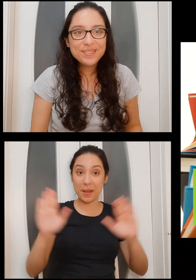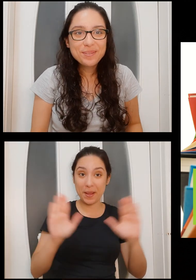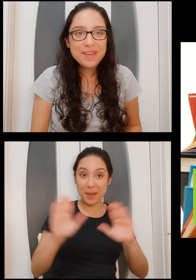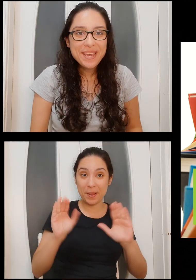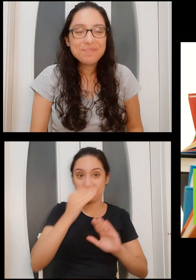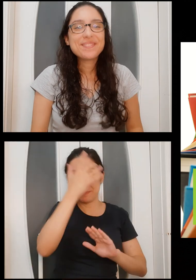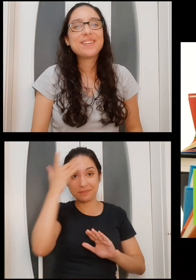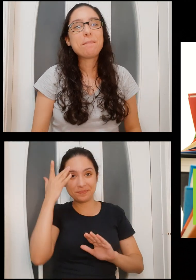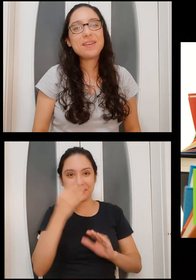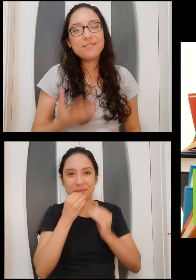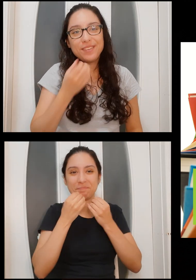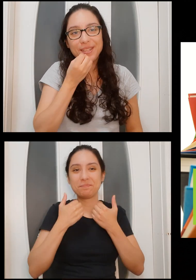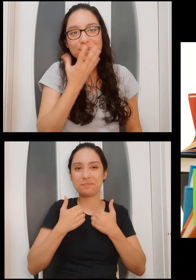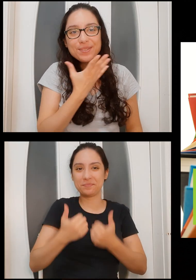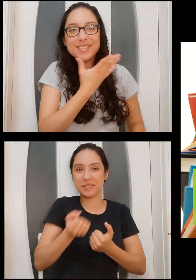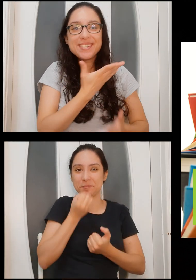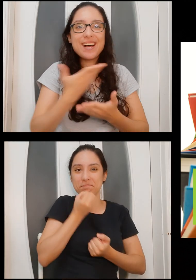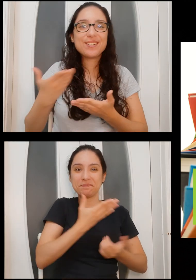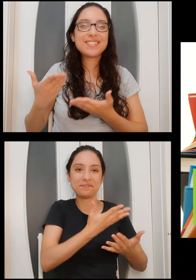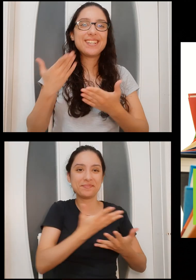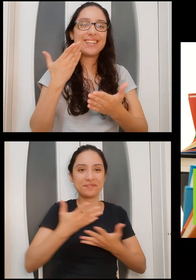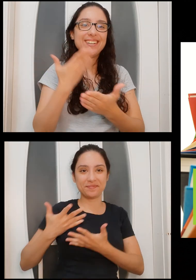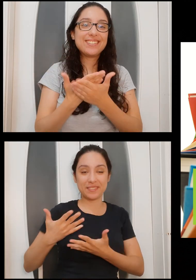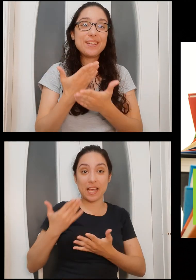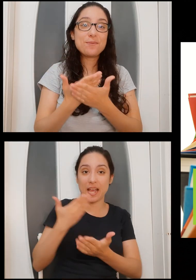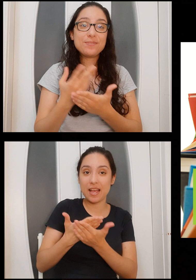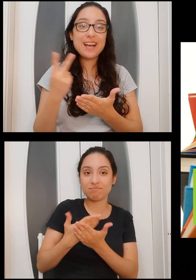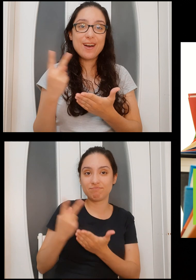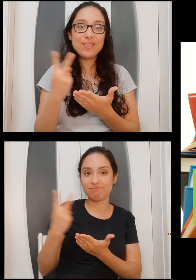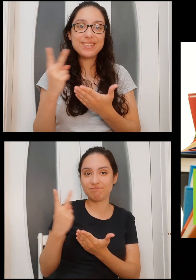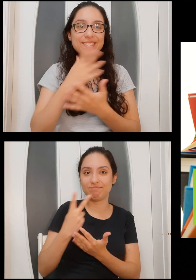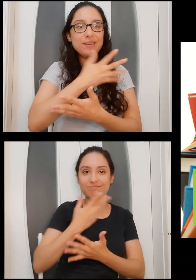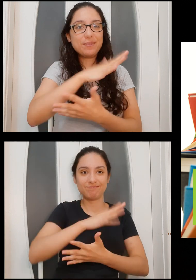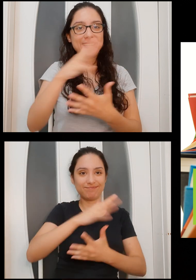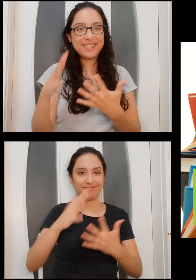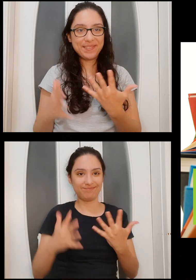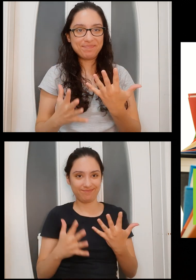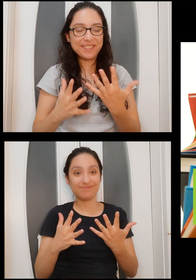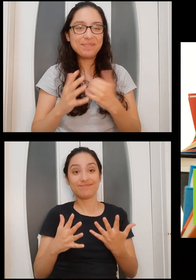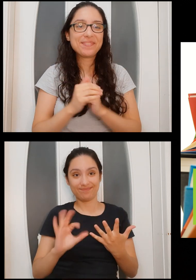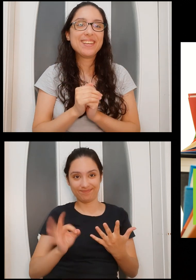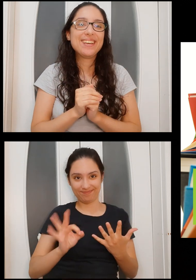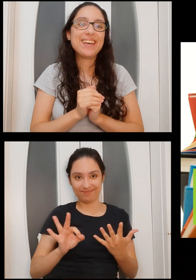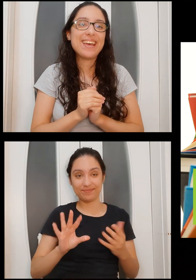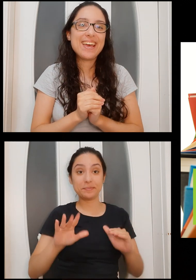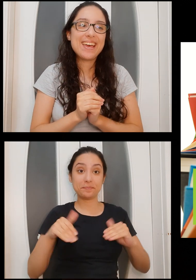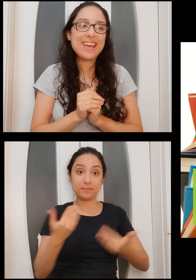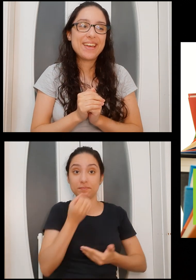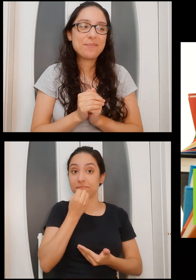Oi, gente, tudo bem? Bem-vindos à nossa segunda aula de Libras, né?